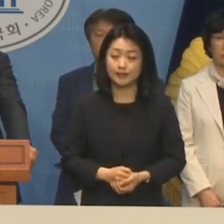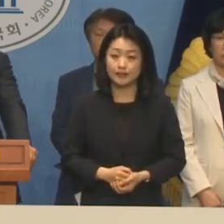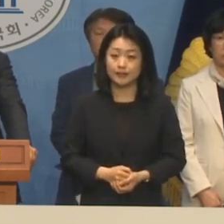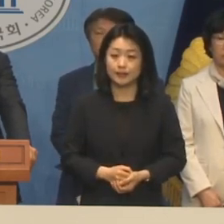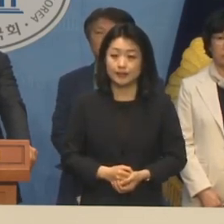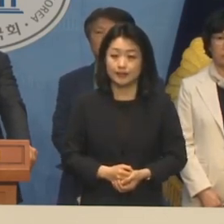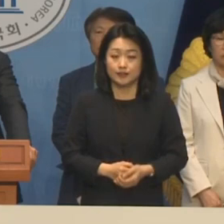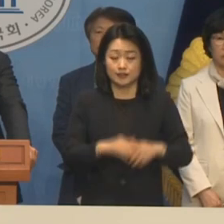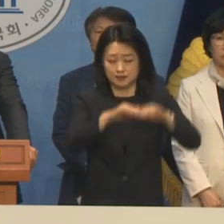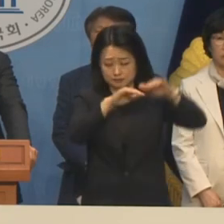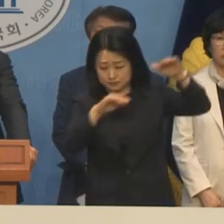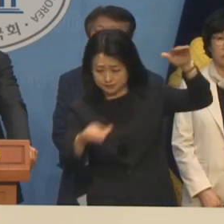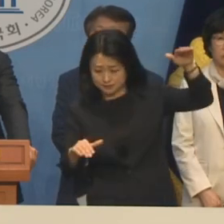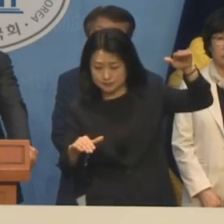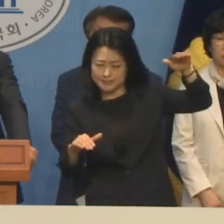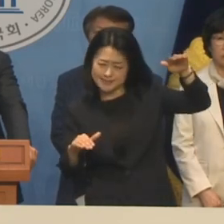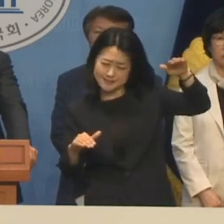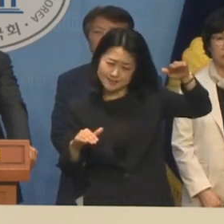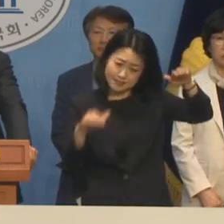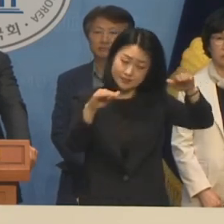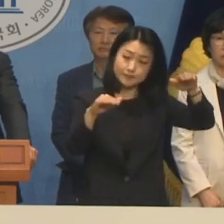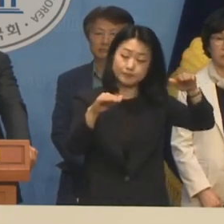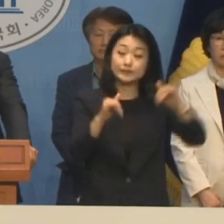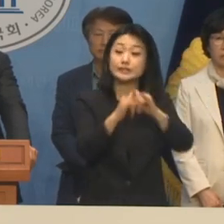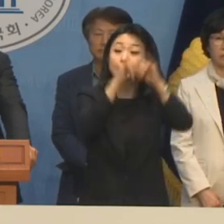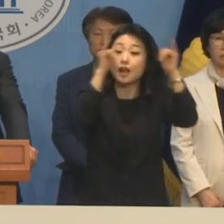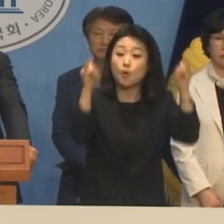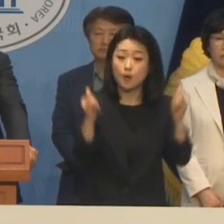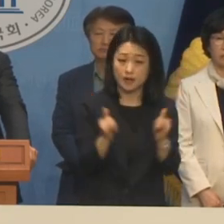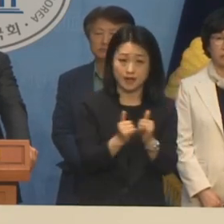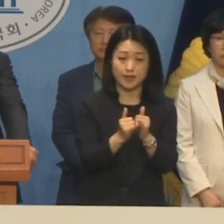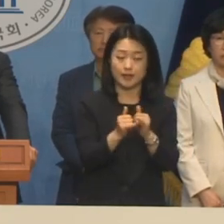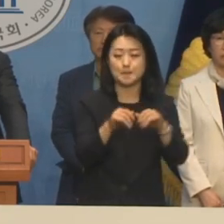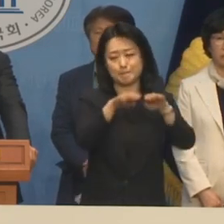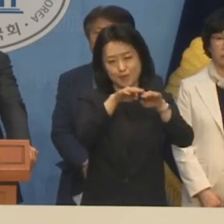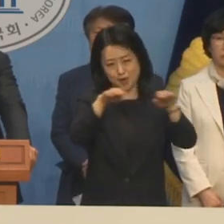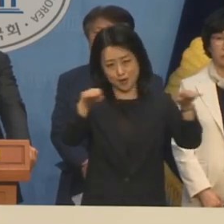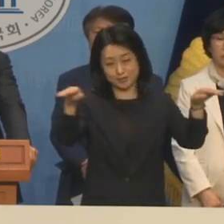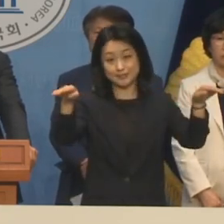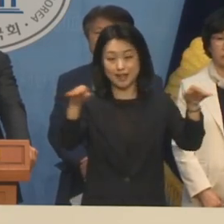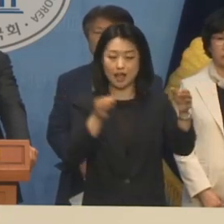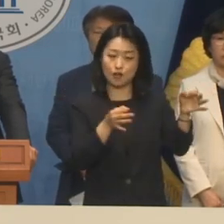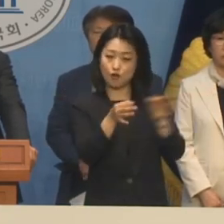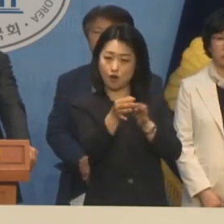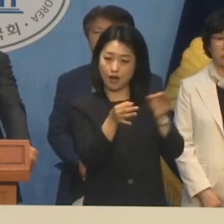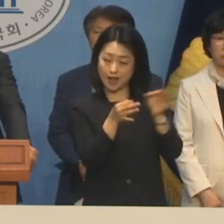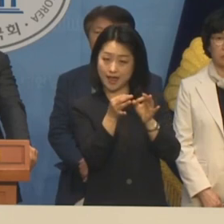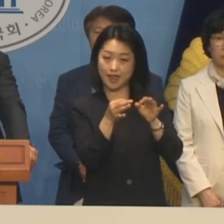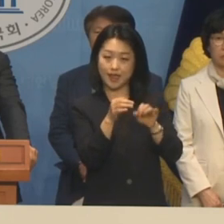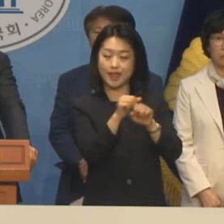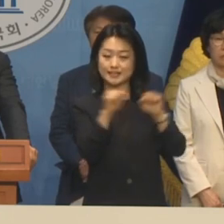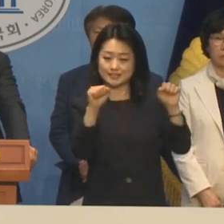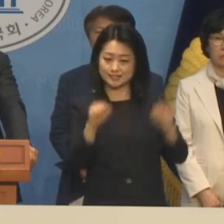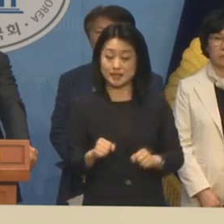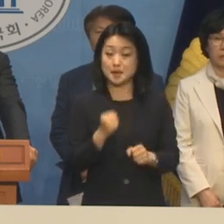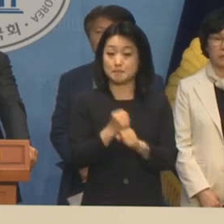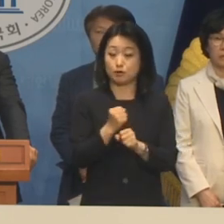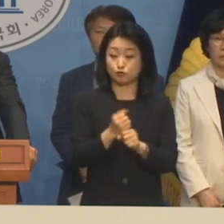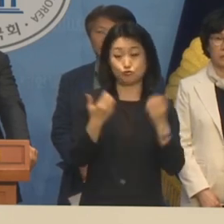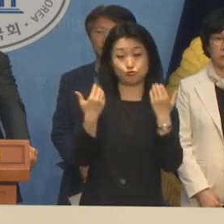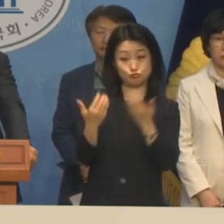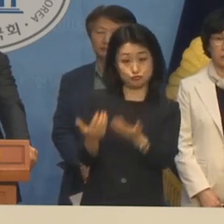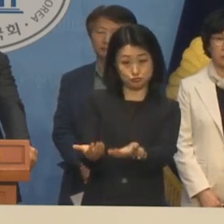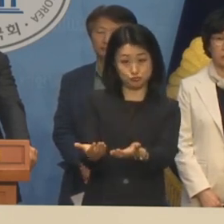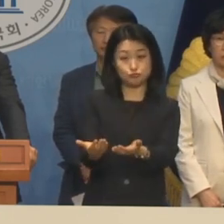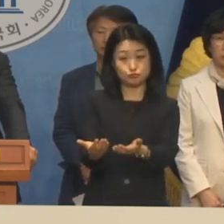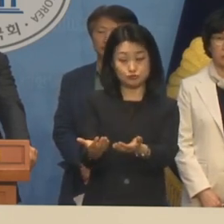이런 양극화를 줄여주고 우리 사회에 있어서의 좀 더 이렇게 평등한 거래 구조, 산업 관계를 만들어주는 게